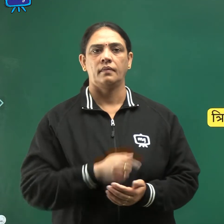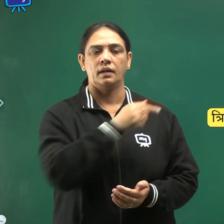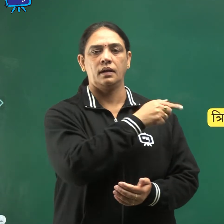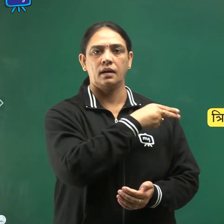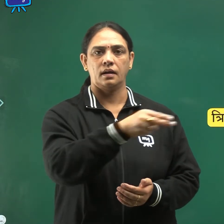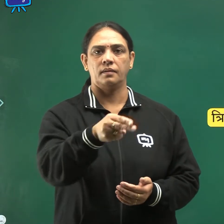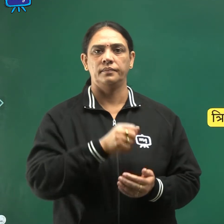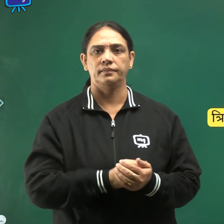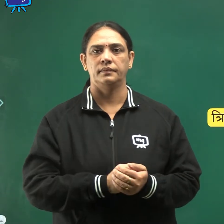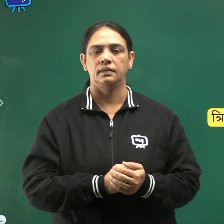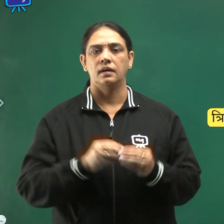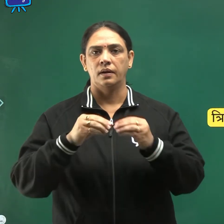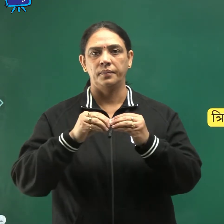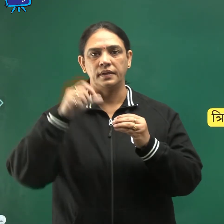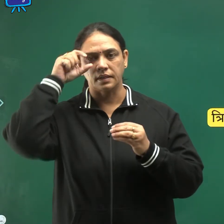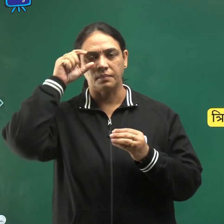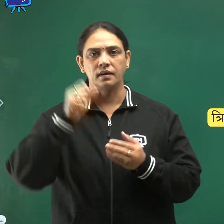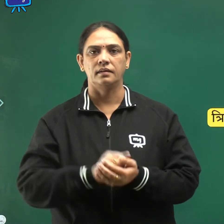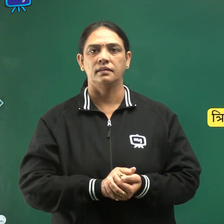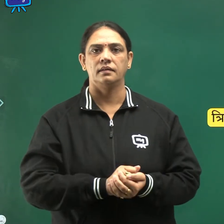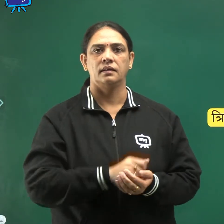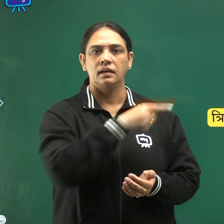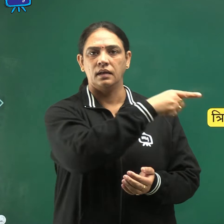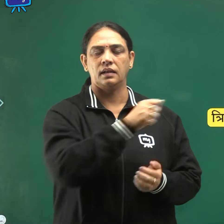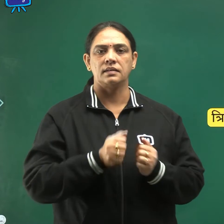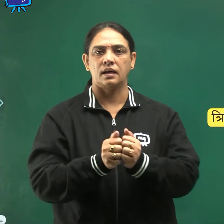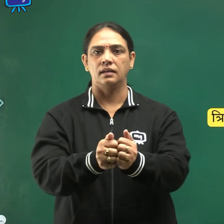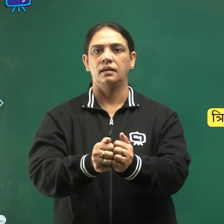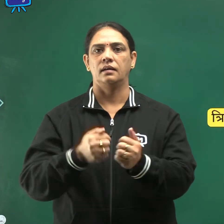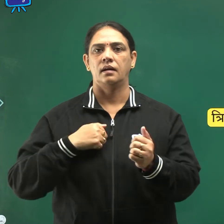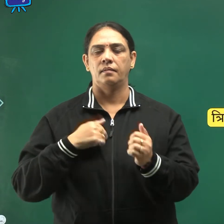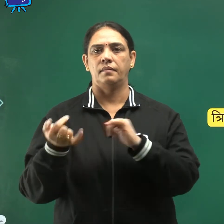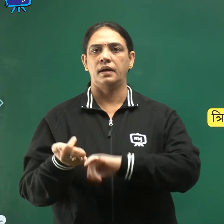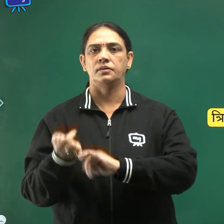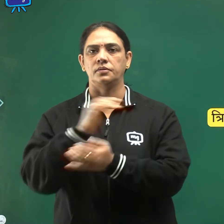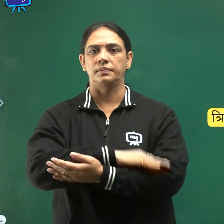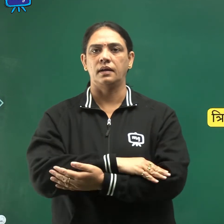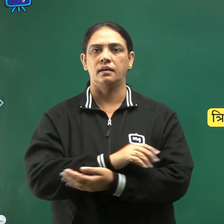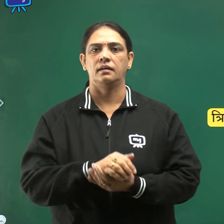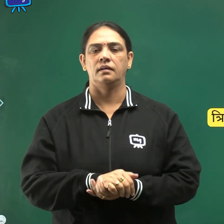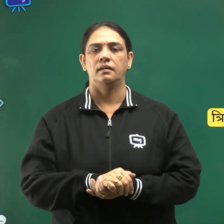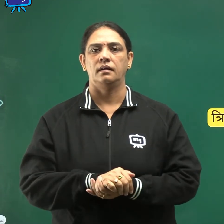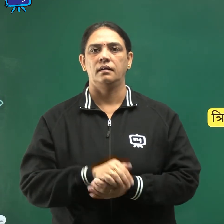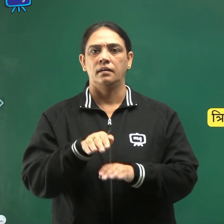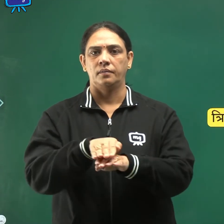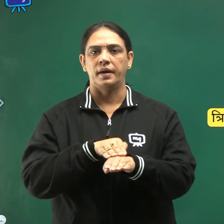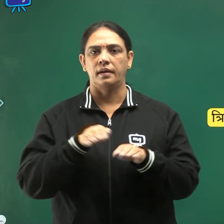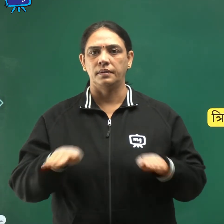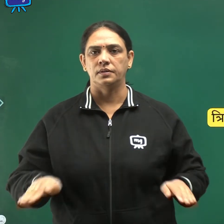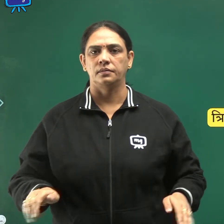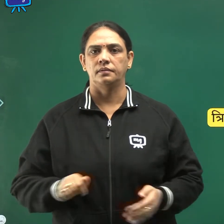मेरा नाम भुवनेश शर्मा, मेरे साथ सुष्मिता मैम। प्यारे